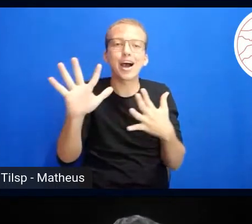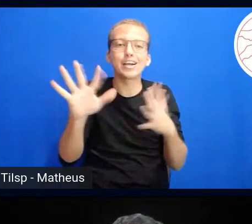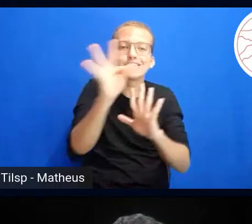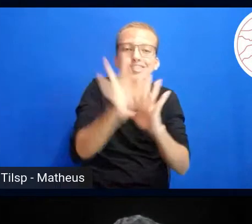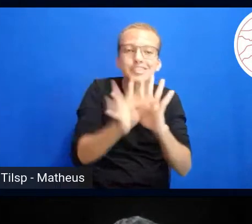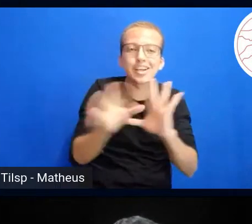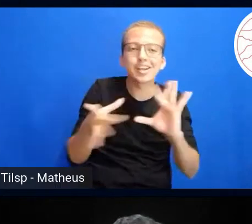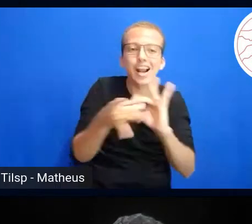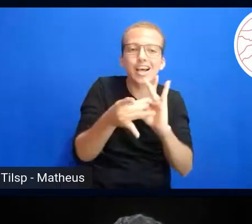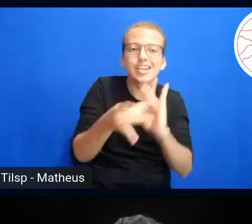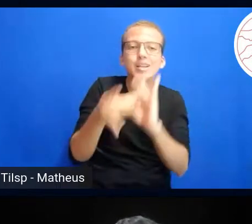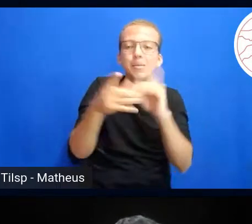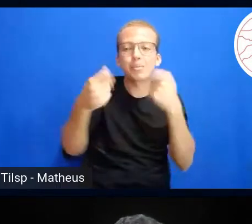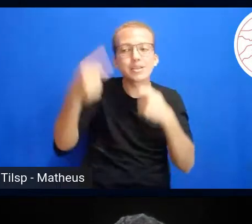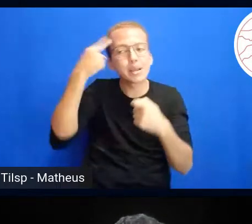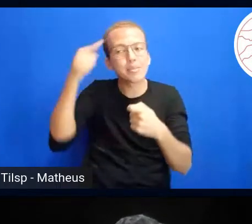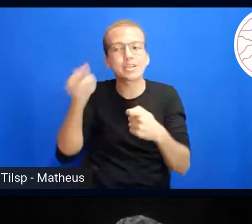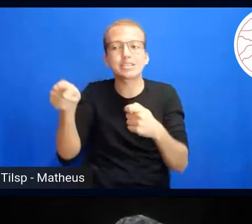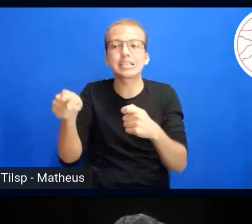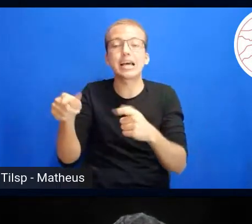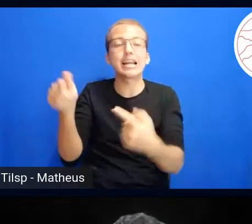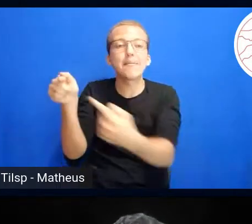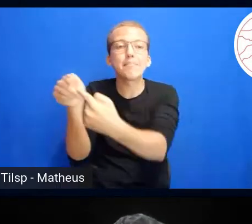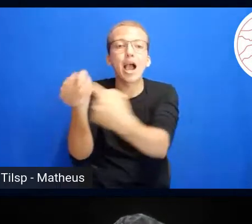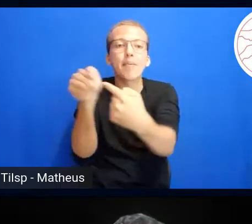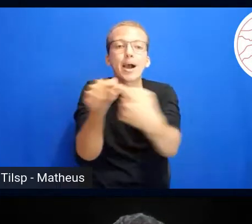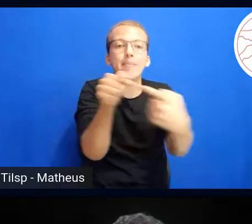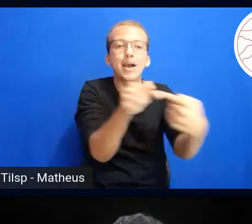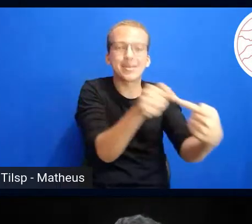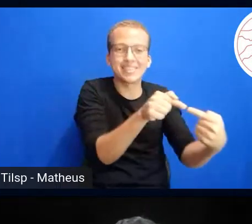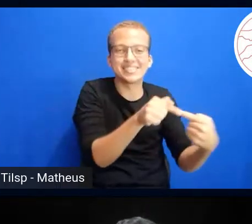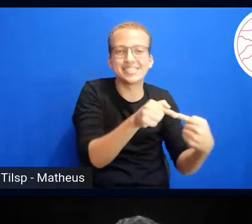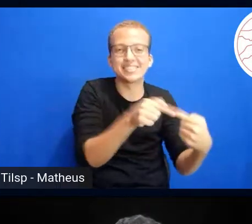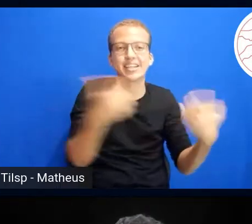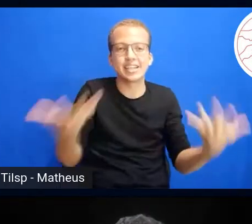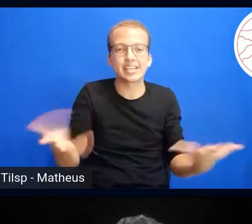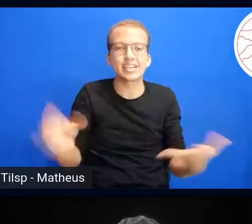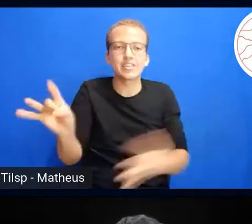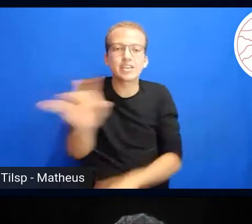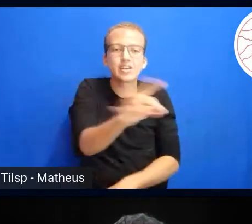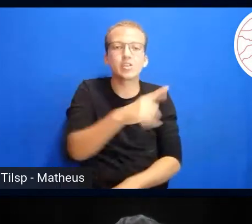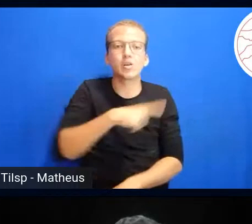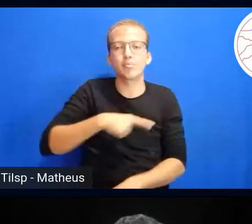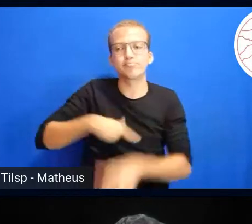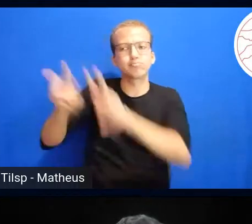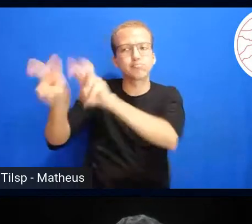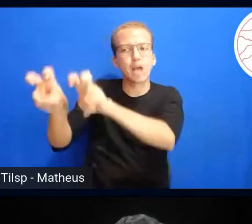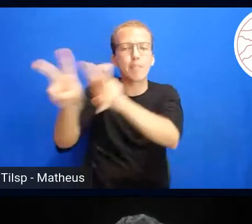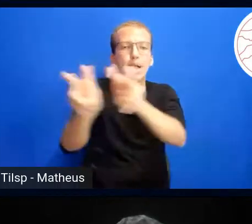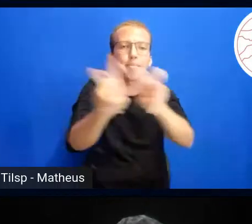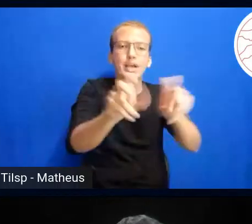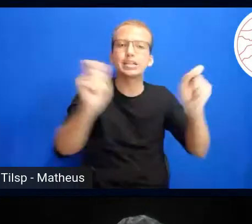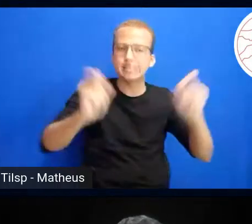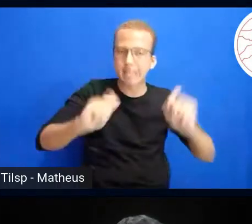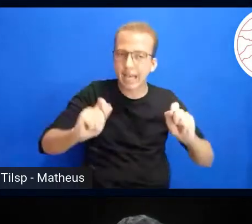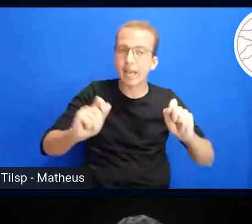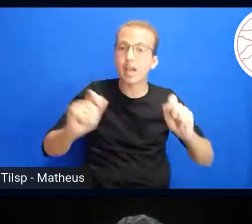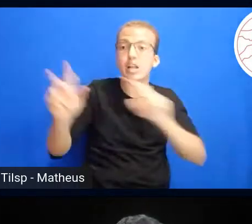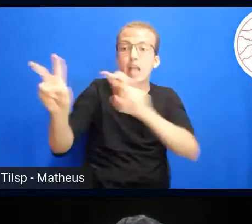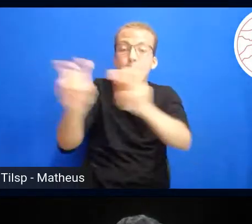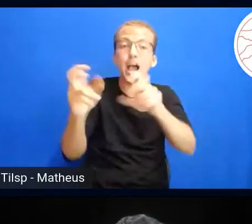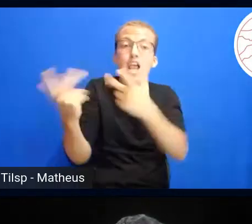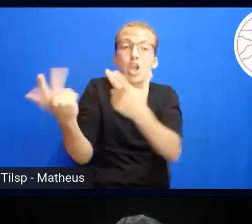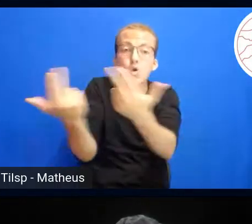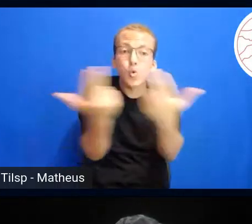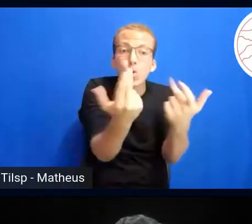grupo teria um um trabalho com texto que poderia ser com a mesma temática, poderia abordar o mesmo estudo, mas imagens diferentes,